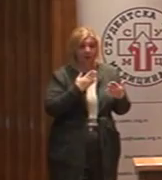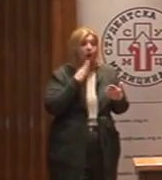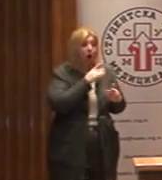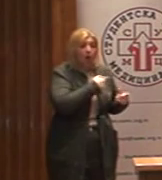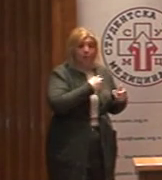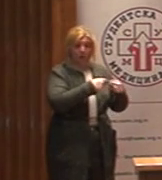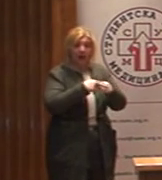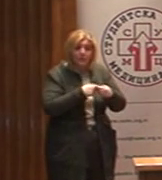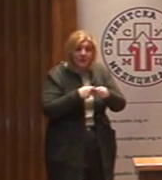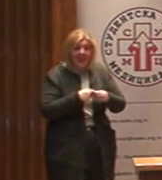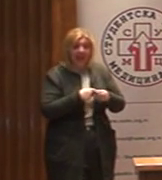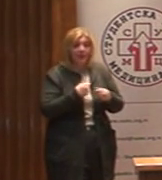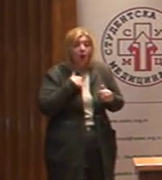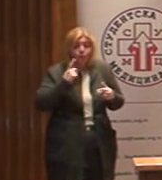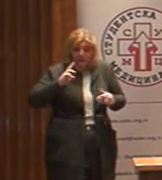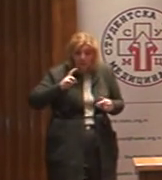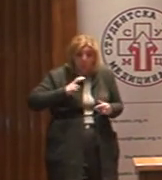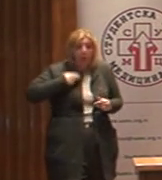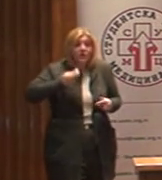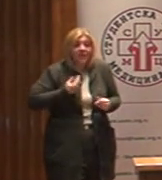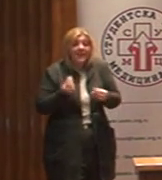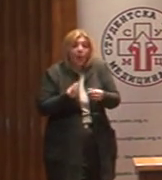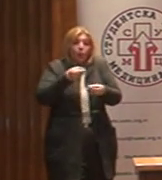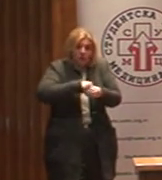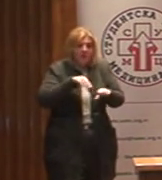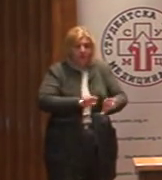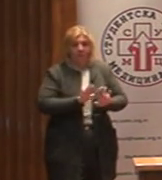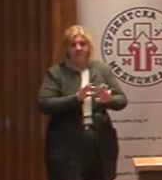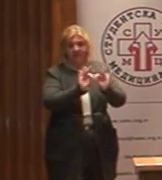asocijaciji tumača srpskog znakovnog jezika što su nas pozvali da učestvujemo u ovom projektu.